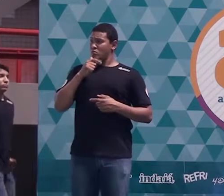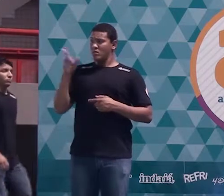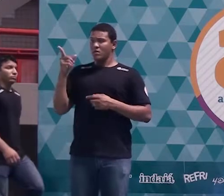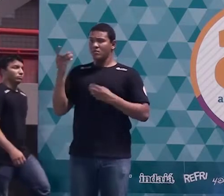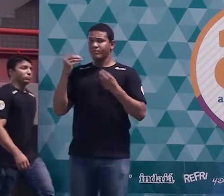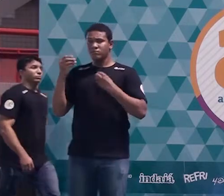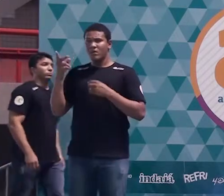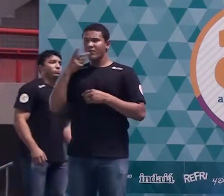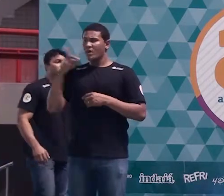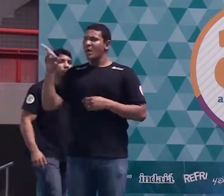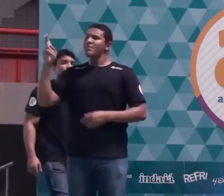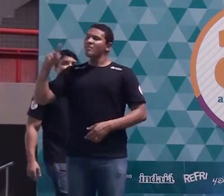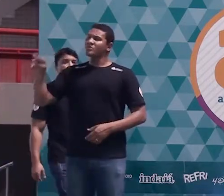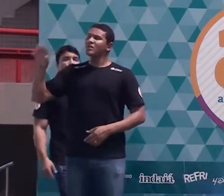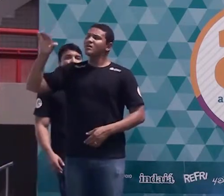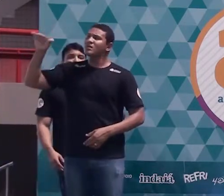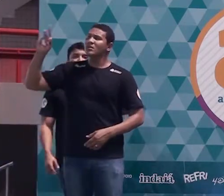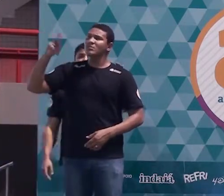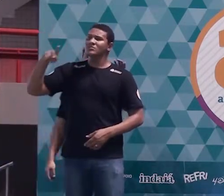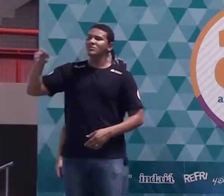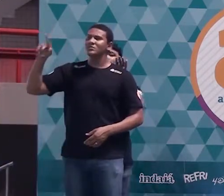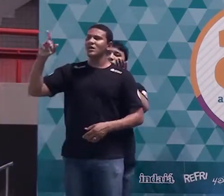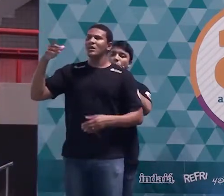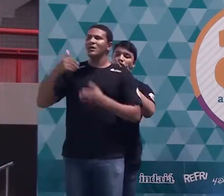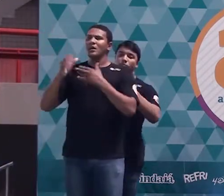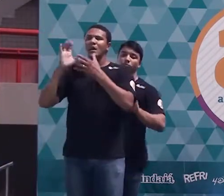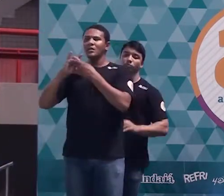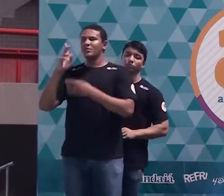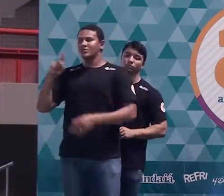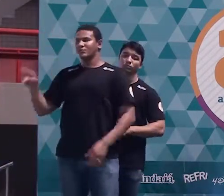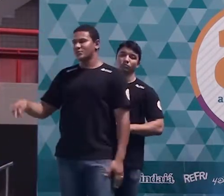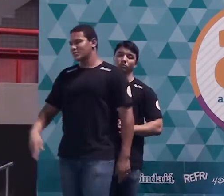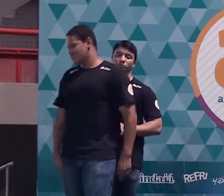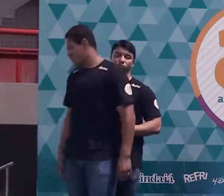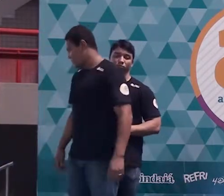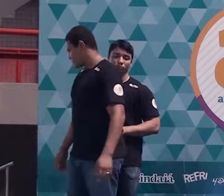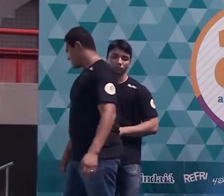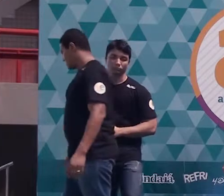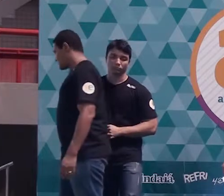cantina, o pessoal chama de professora. Quando está no colégio, aproveita o contexto, aí todo mundo é professor.